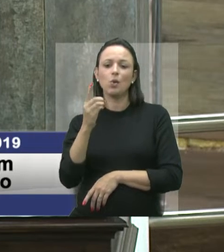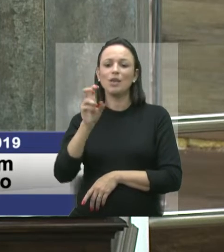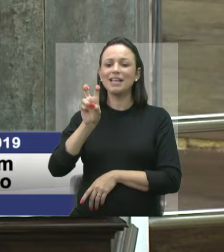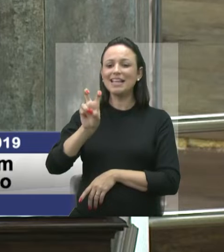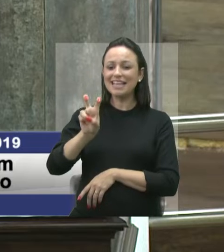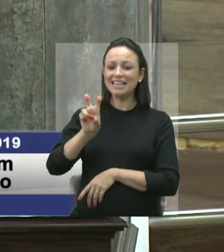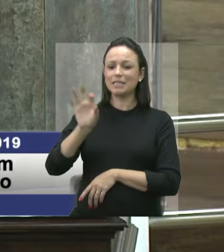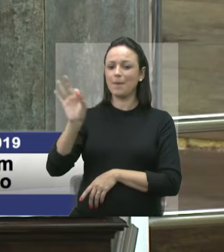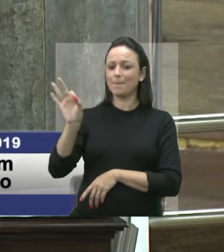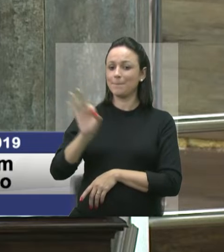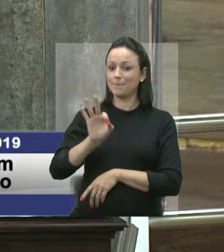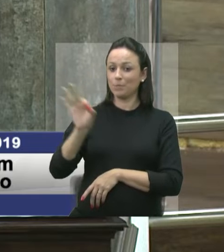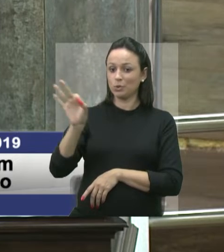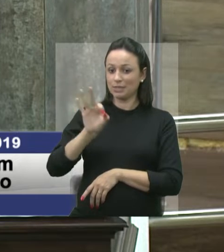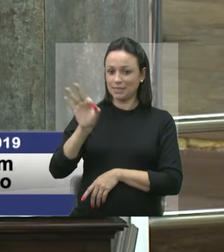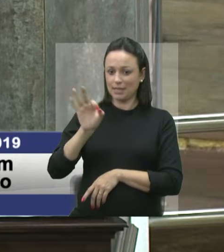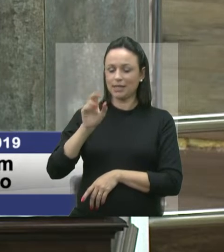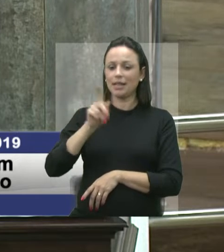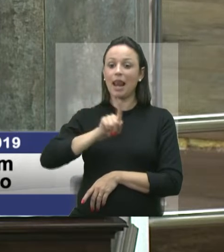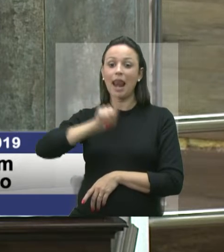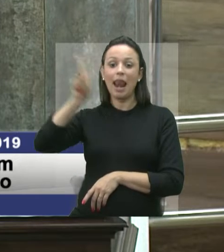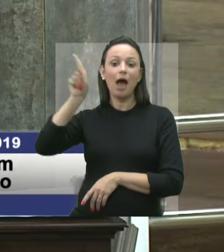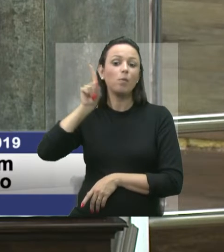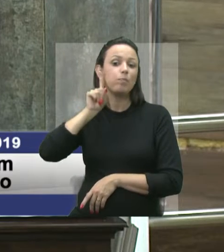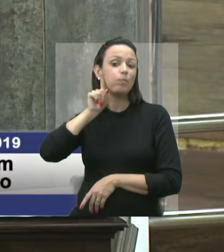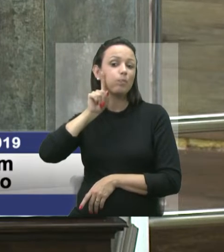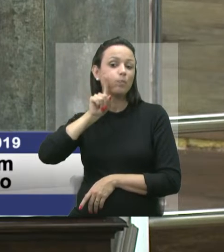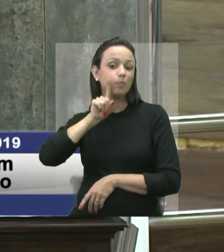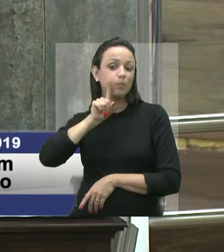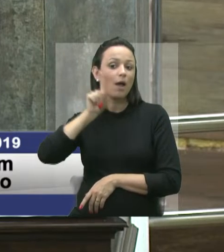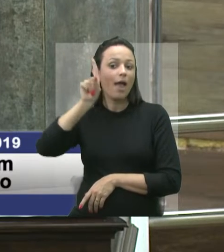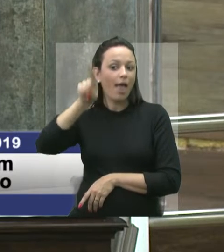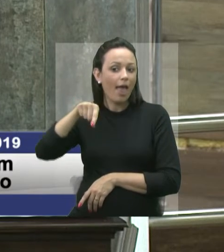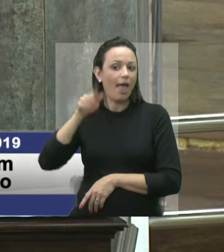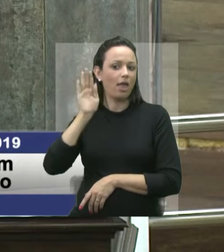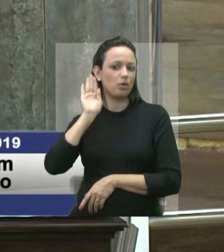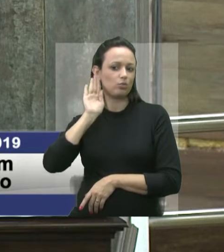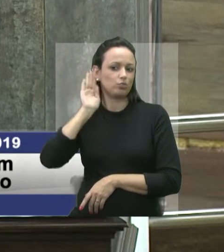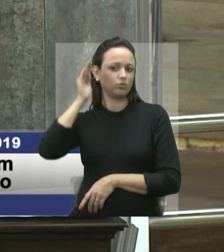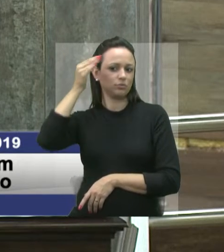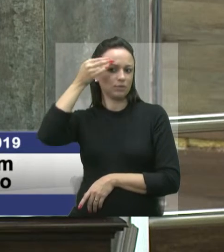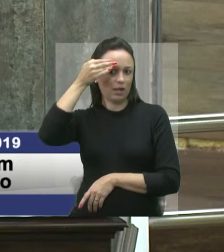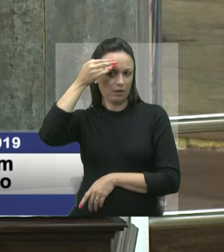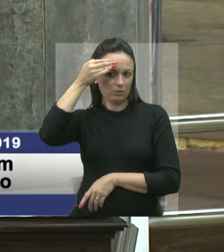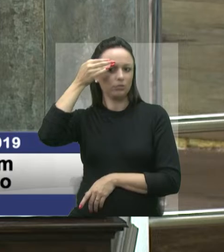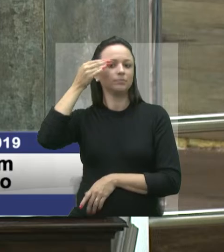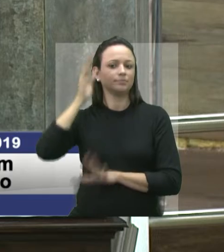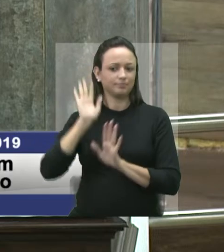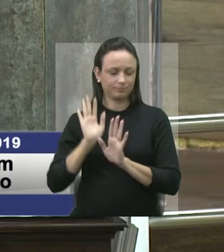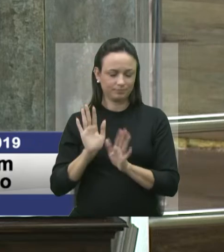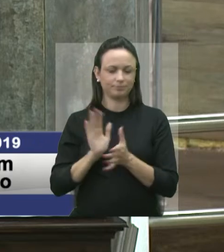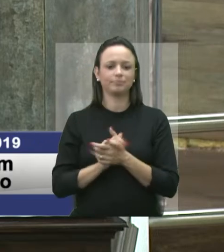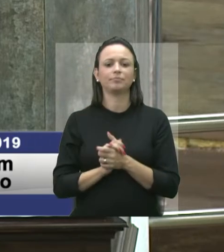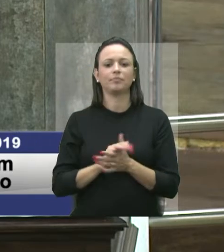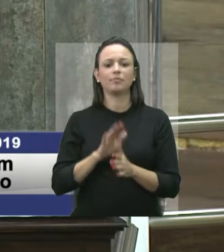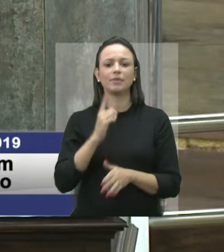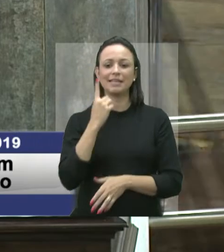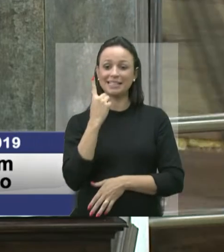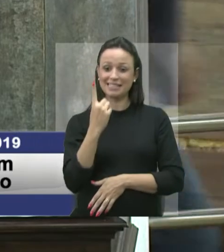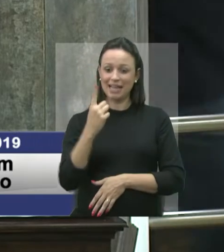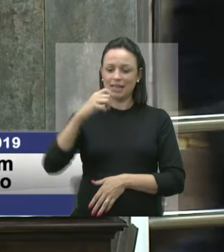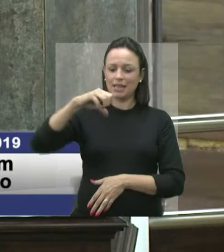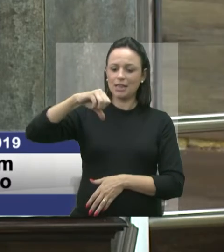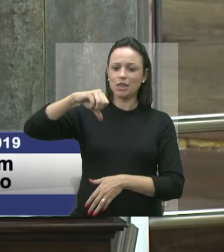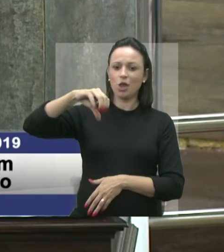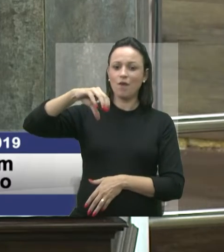0,015% da população dos Estados Unidos é surdo-cega, poderemos estimar para 190